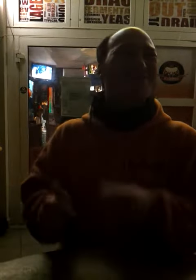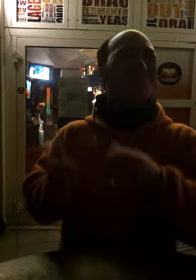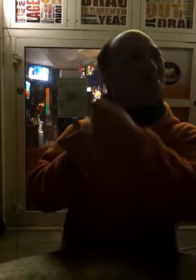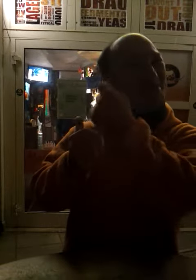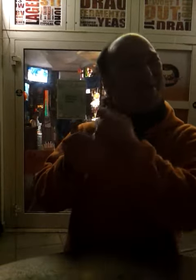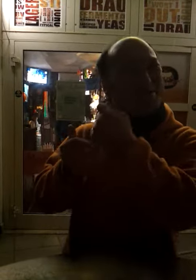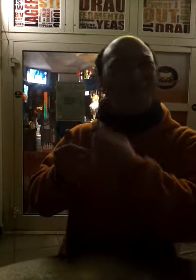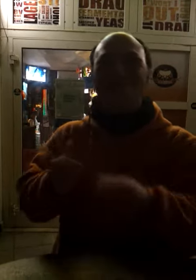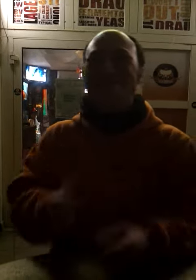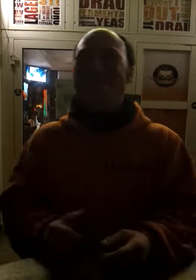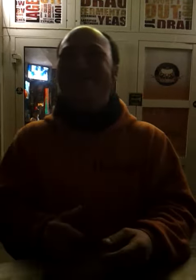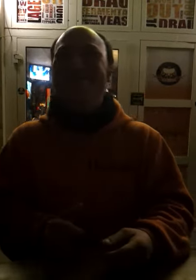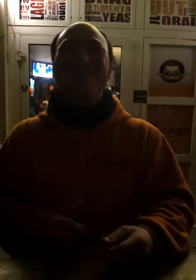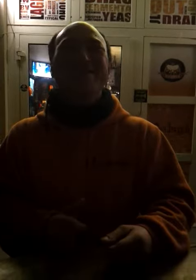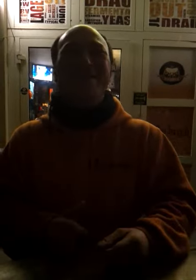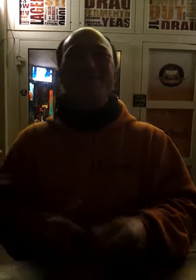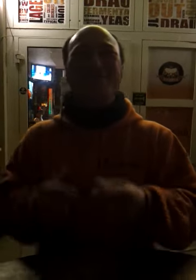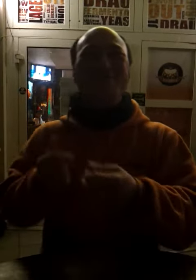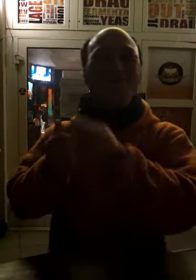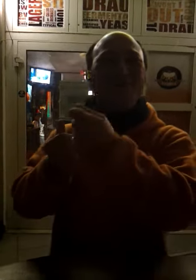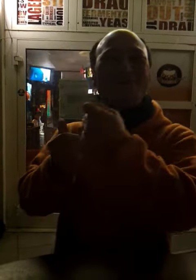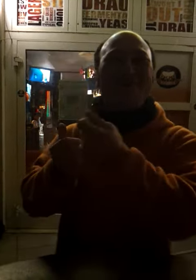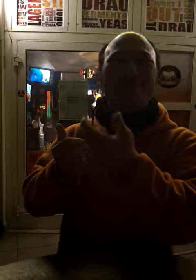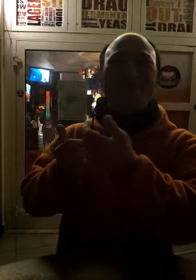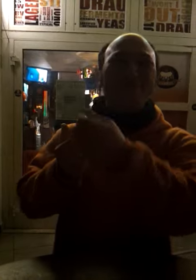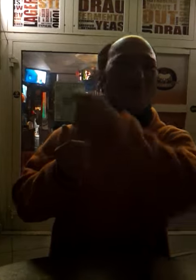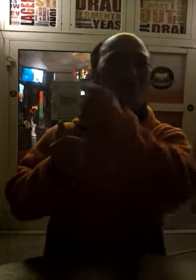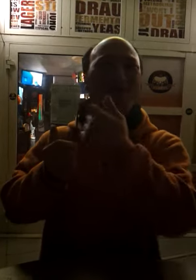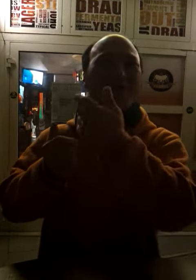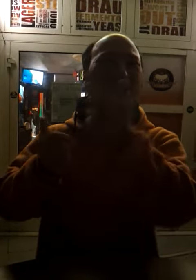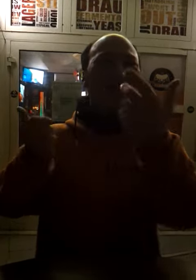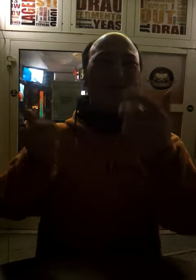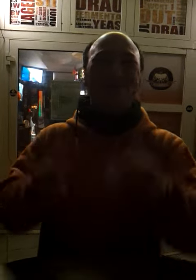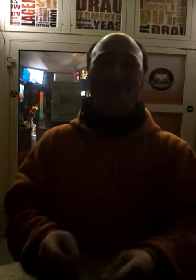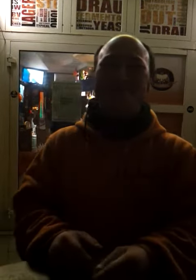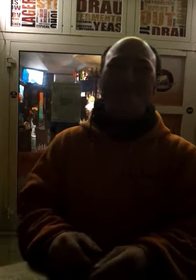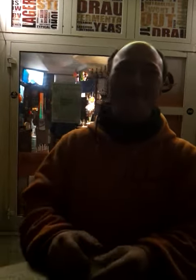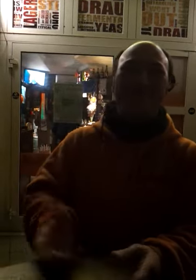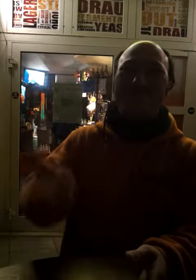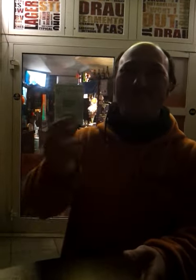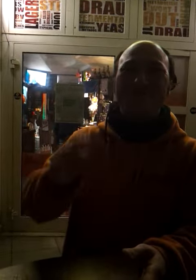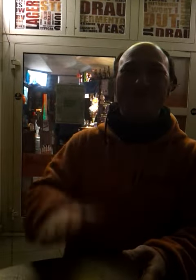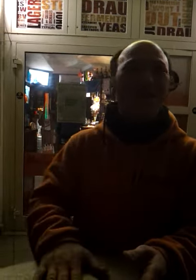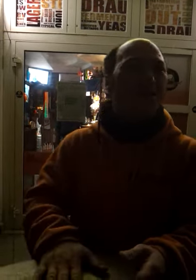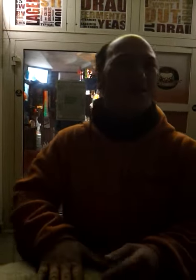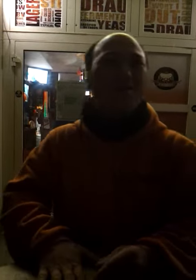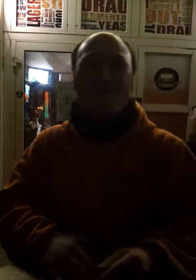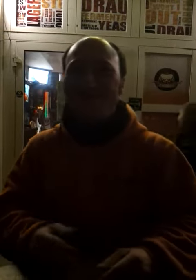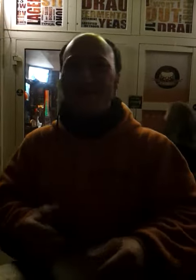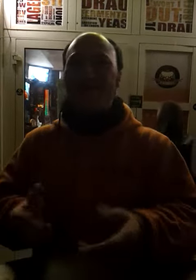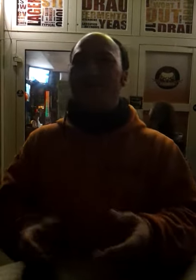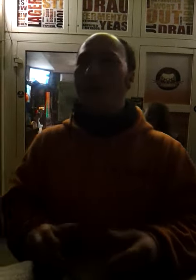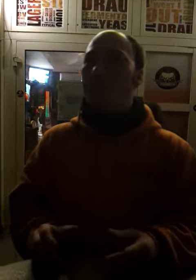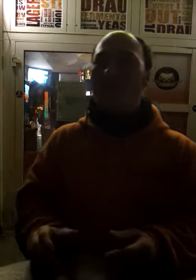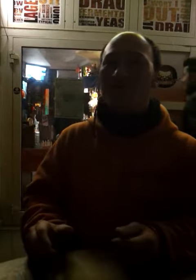Sul lato destro, a un certo punto gli scappa il rasoio e lo taglia, Ciao, crack! basta. Porca puttana, Eva! Al padre